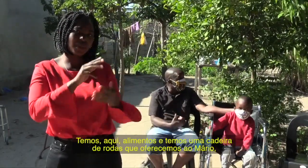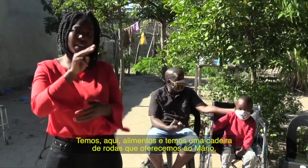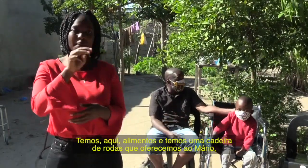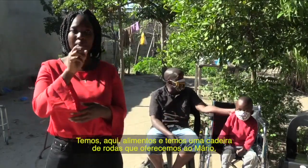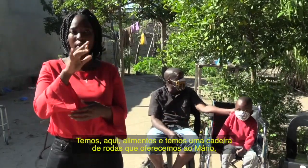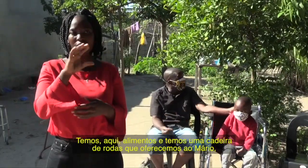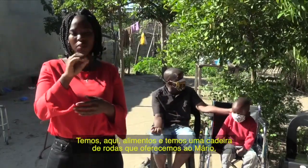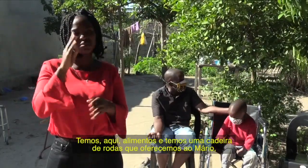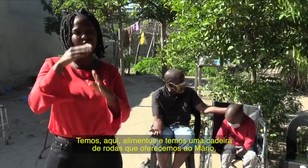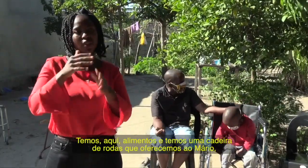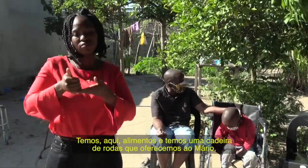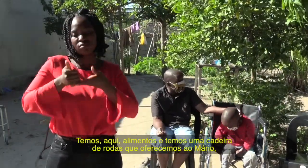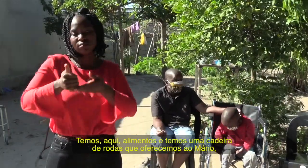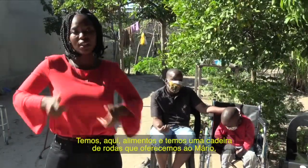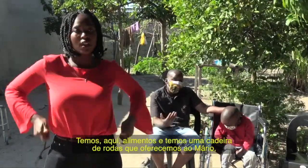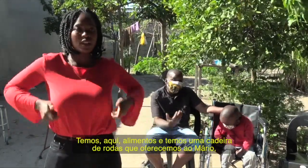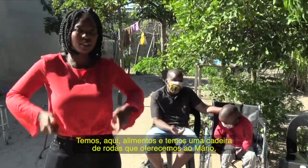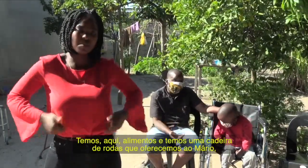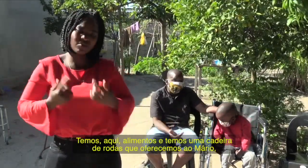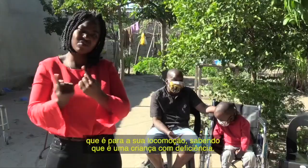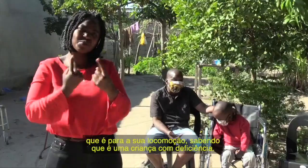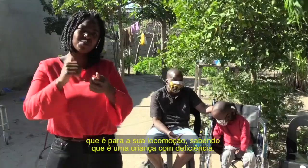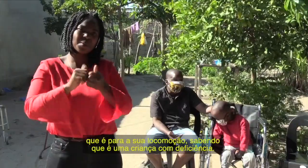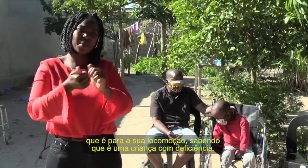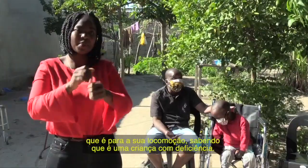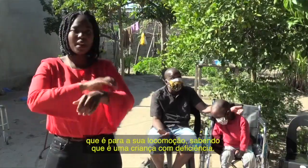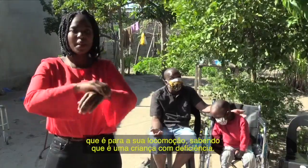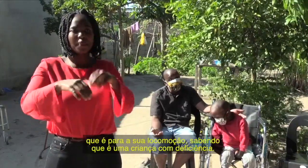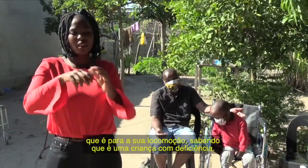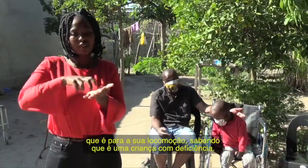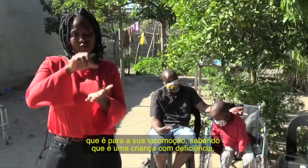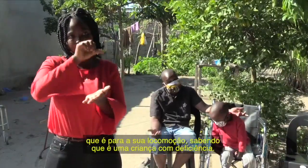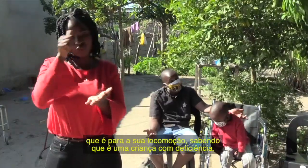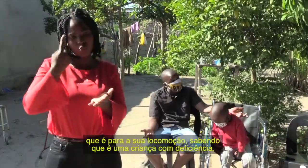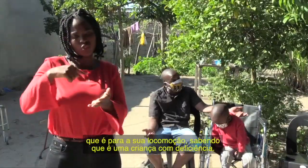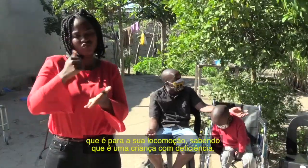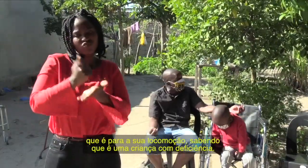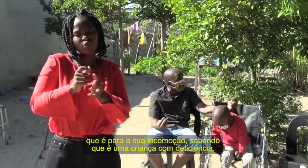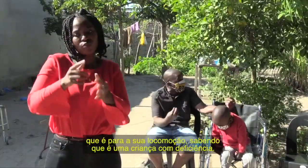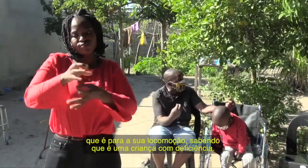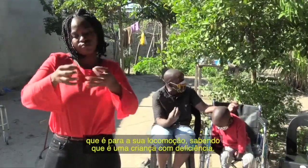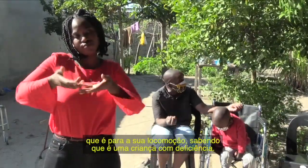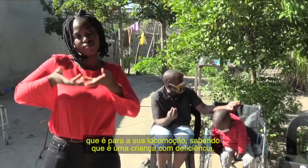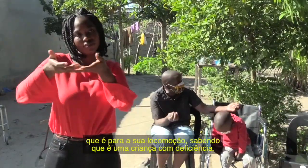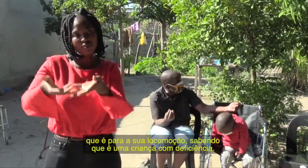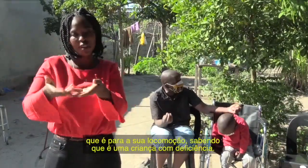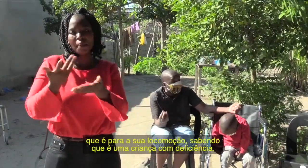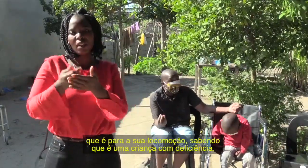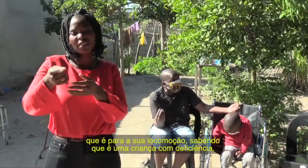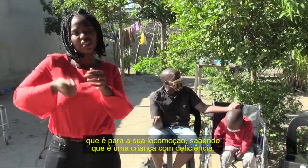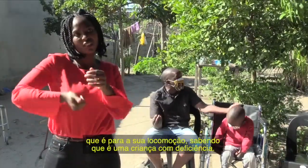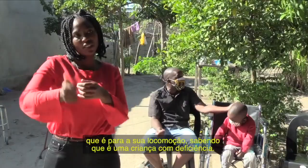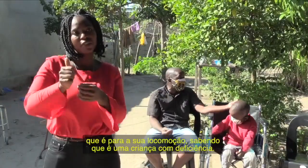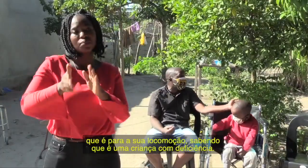oferecemos à criança Mário, que é para a sua deslocação, sabendo que ela também tem uma deficiência,